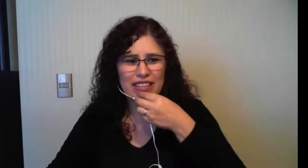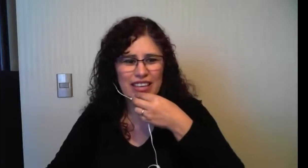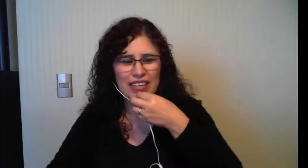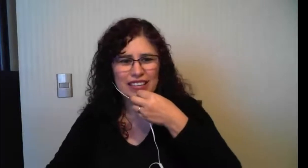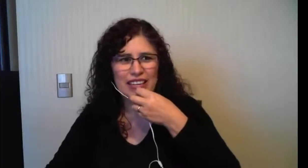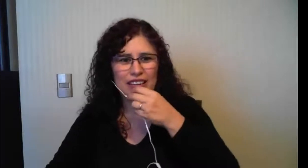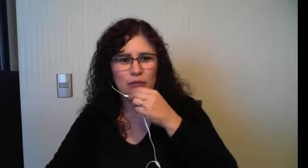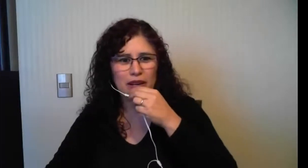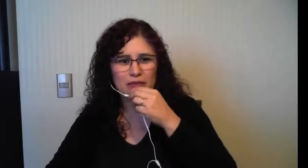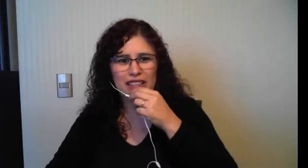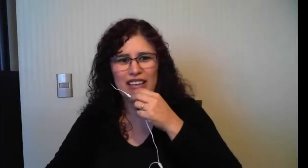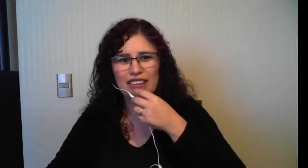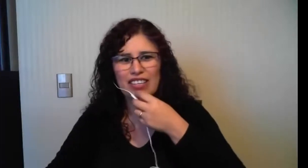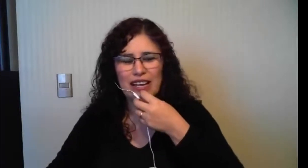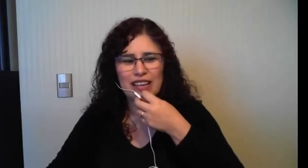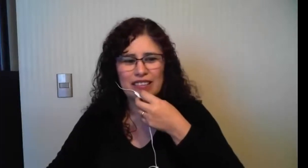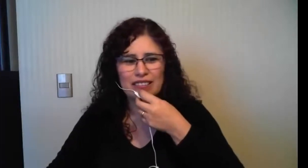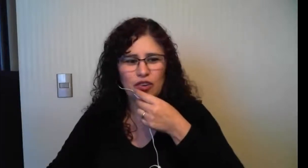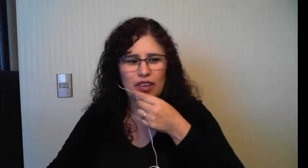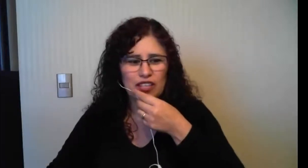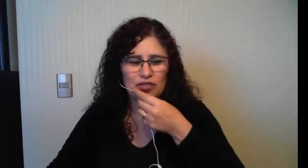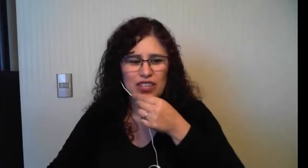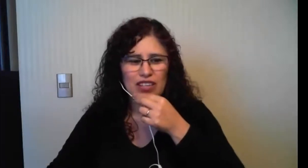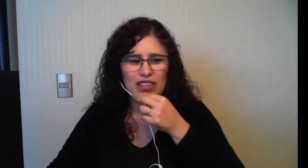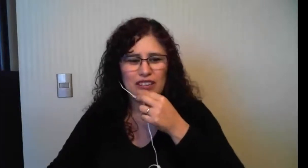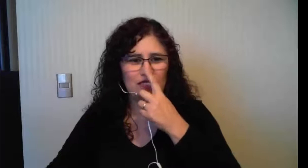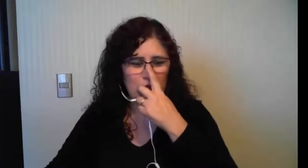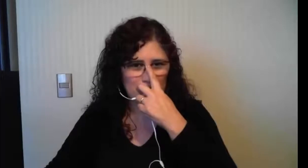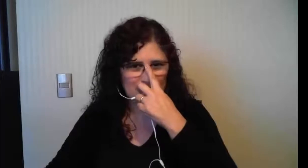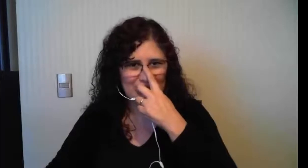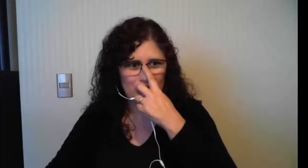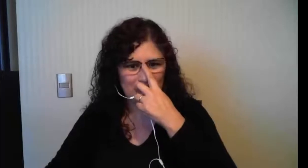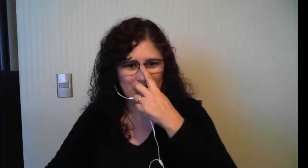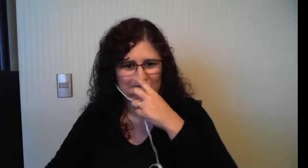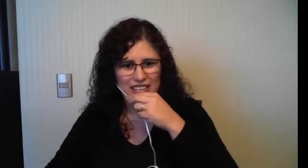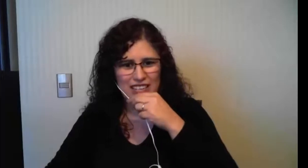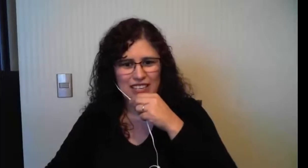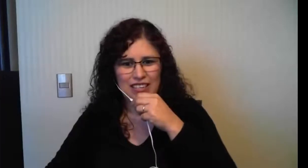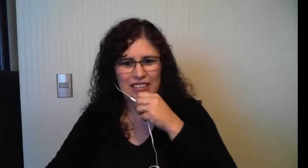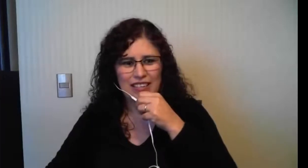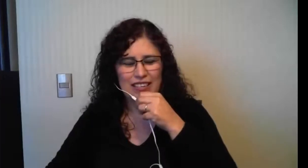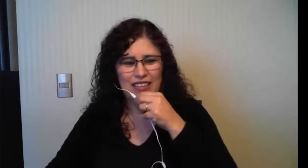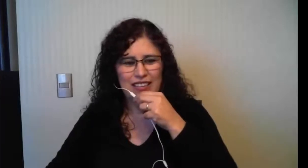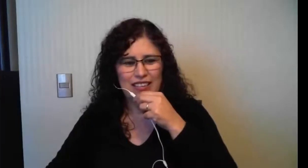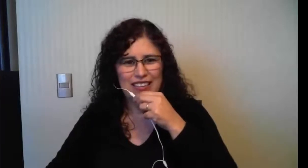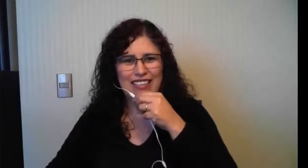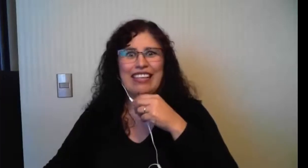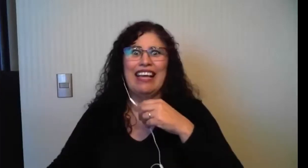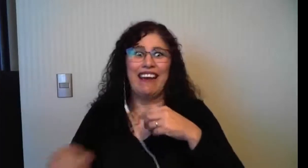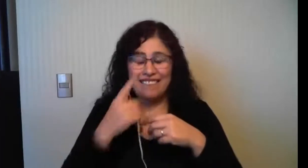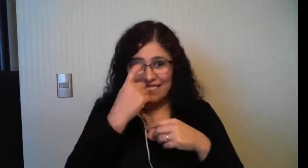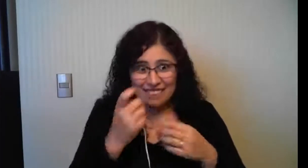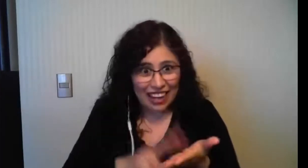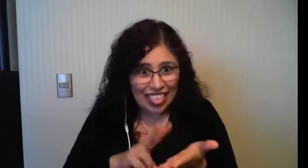ve la pantalla. El compartir pantalla no está hecho y no hay PPT para ver. ¿En serio?